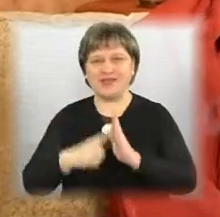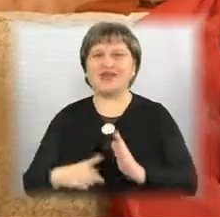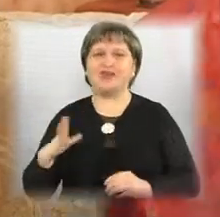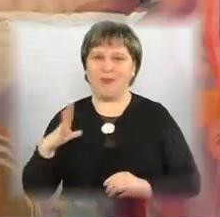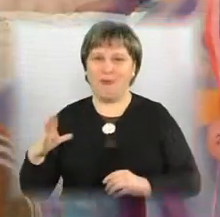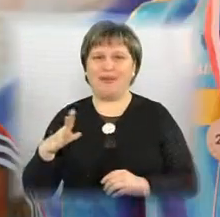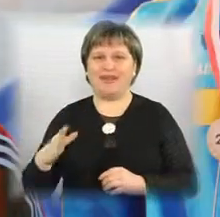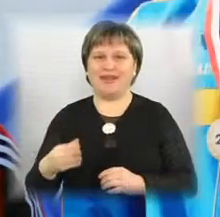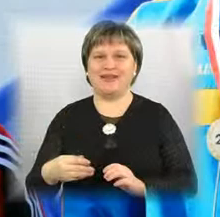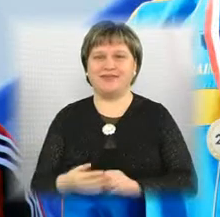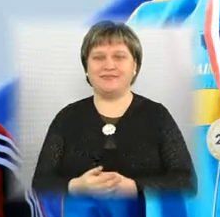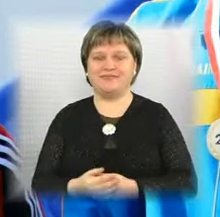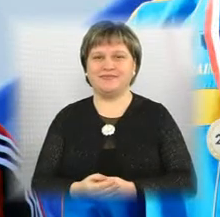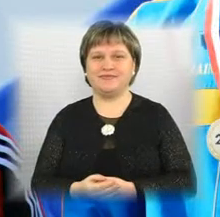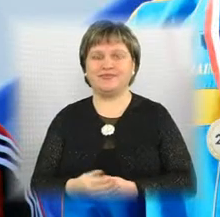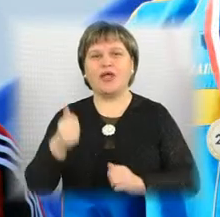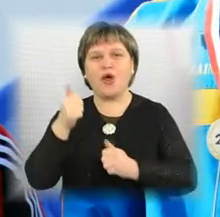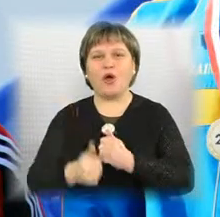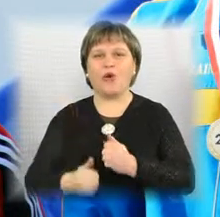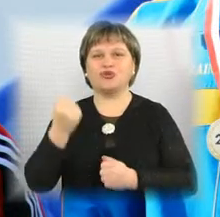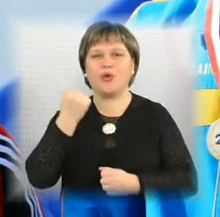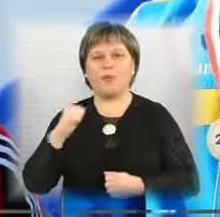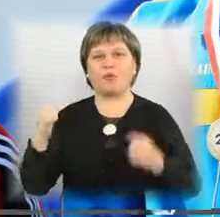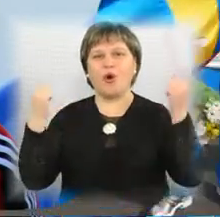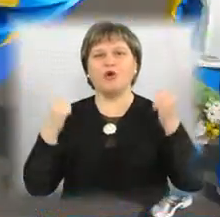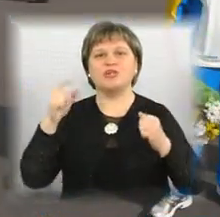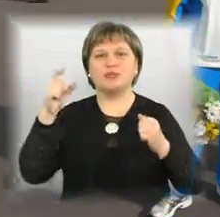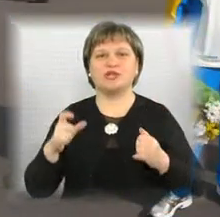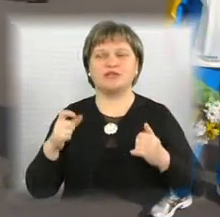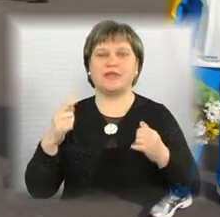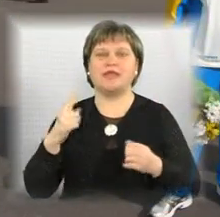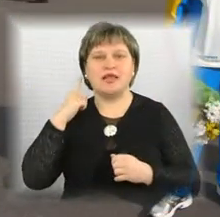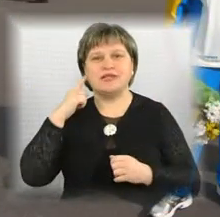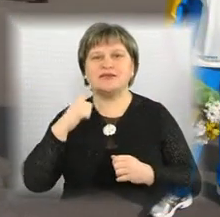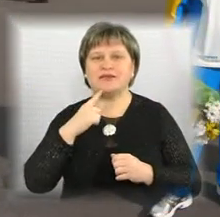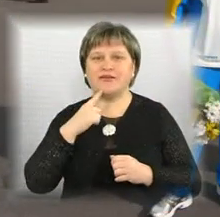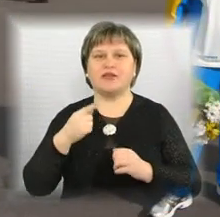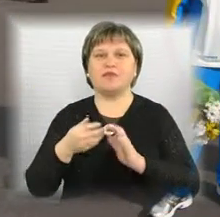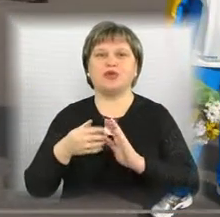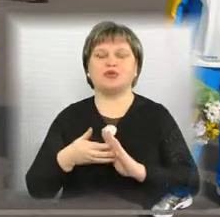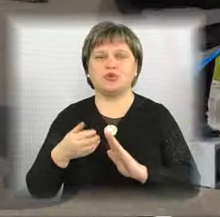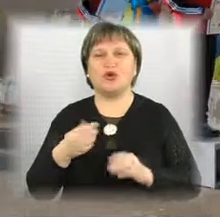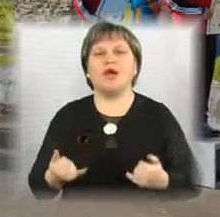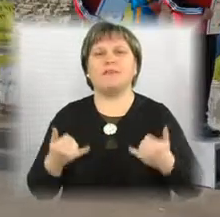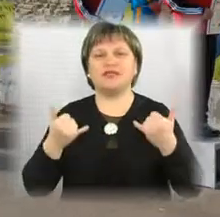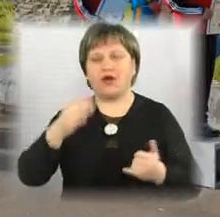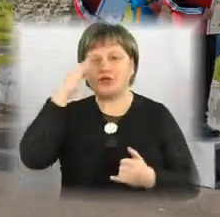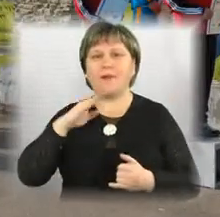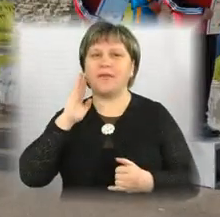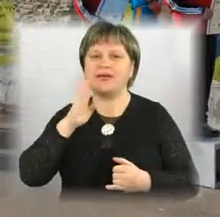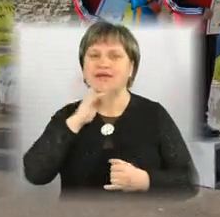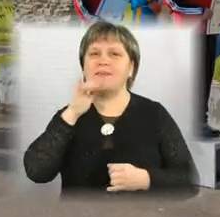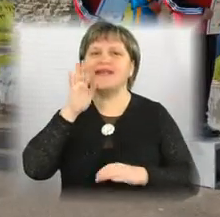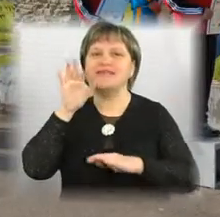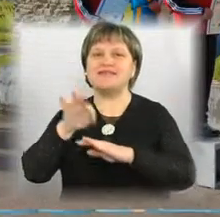звісно. Кожну перемогу спортсмен із вадами слуху присвячує батькам, а ще Світлані, яка крокує з ним і